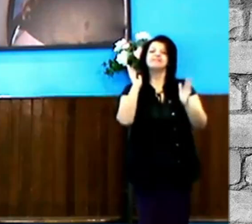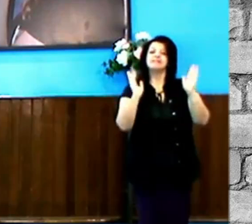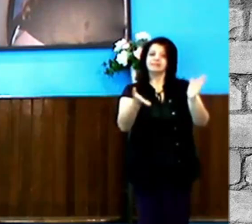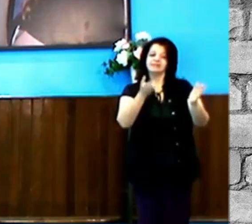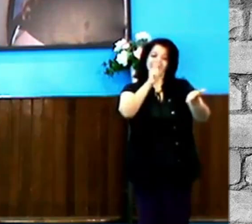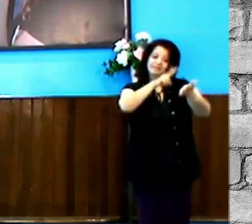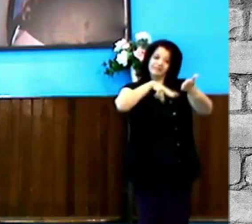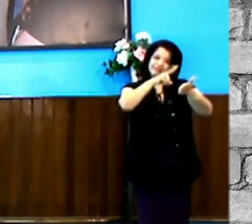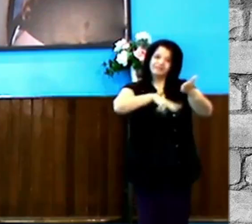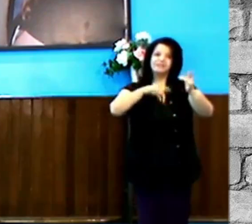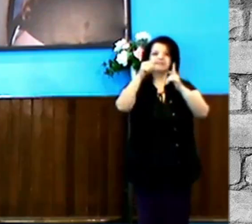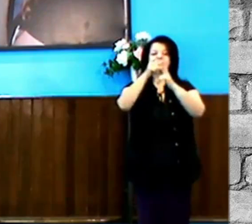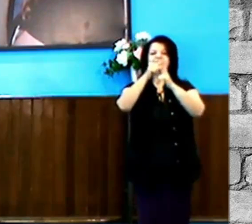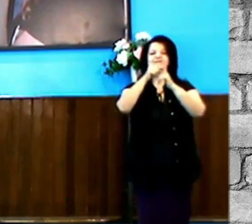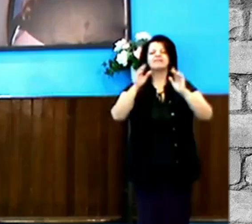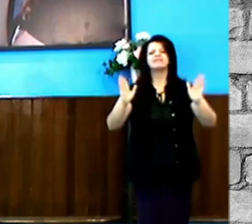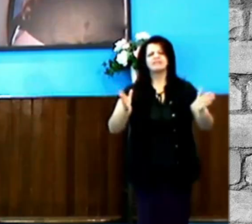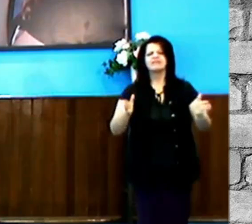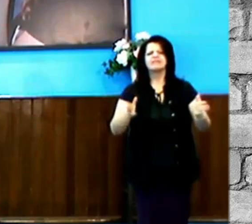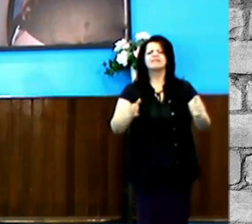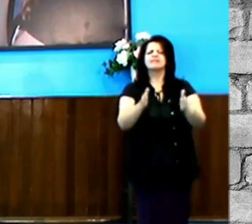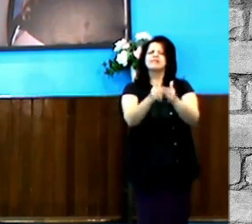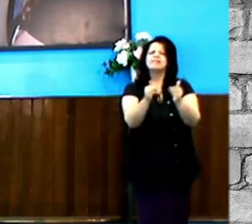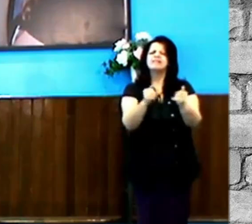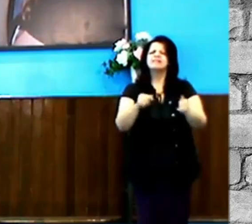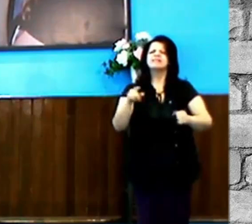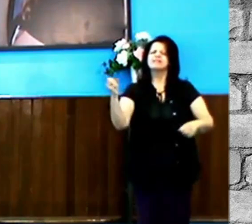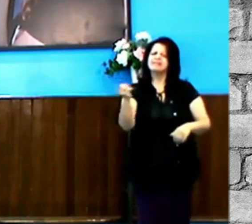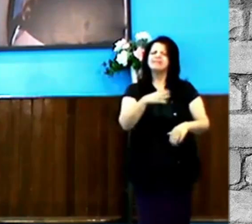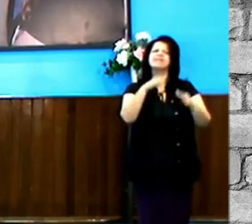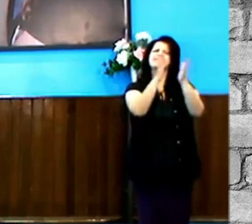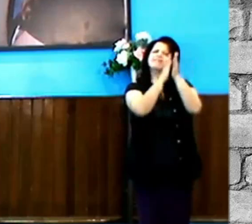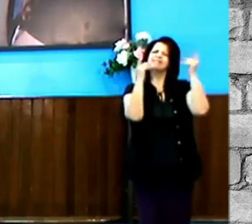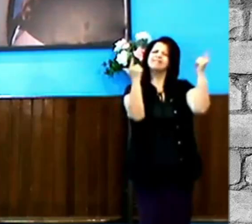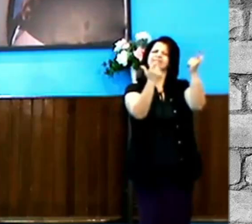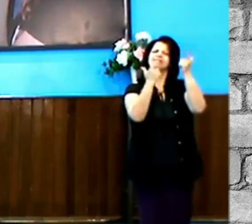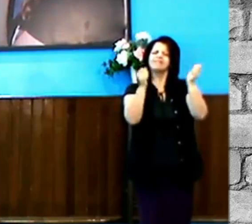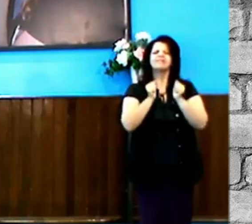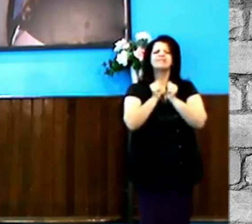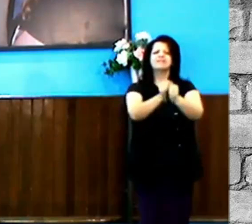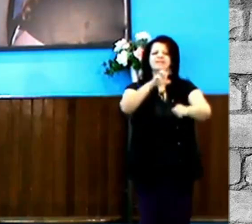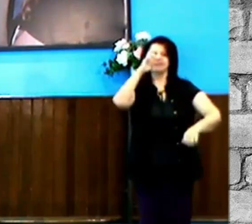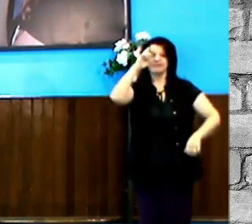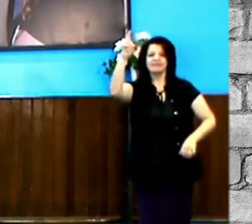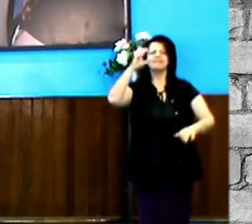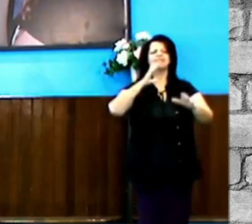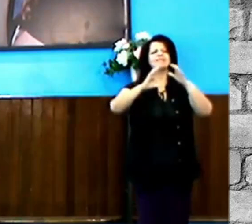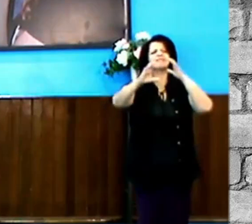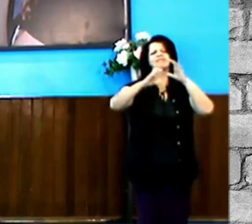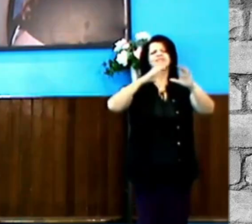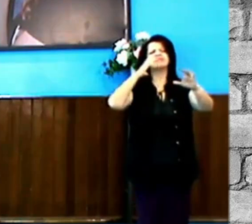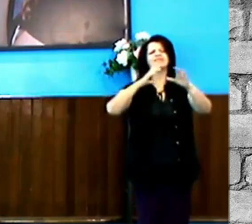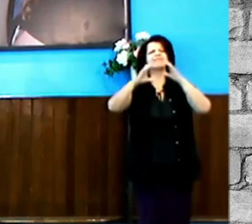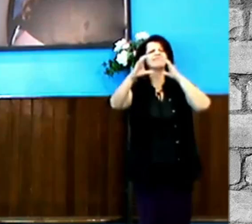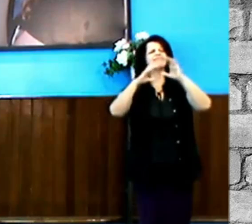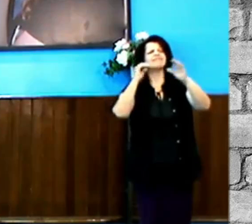Escritura, e esse é o momento onde, mais uma vez, eu quero convidar nossos irmãos para nós adorarmos a Deus agora, juntos. Nós vamos cantar louvores, a Bíblia